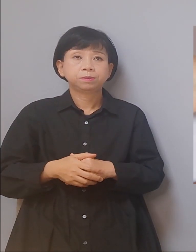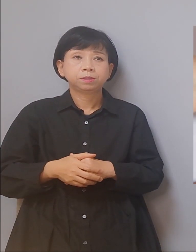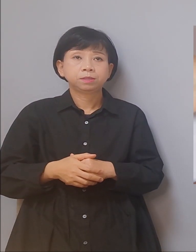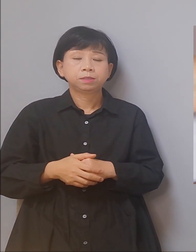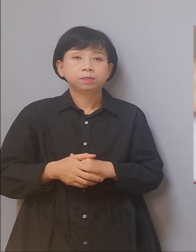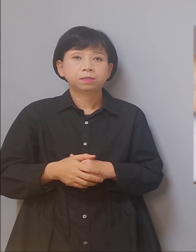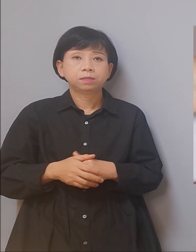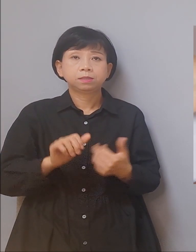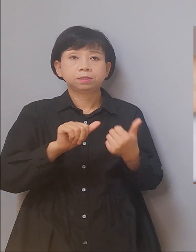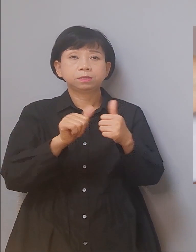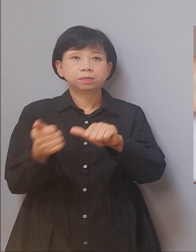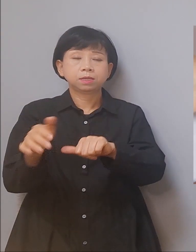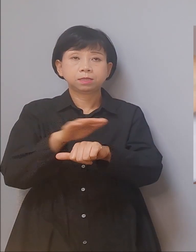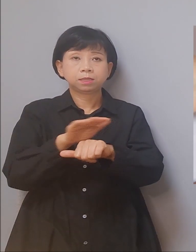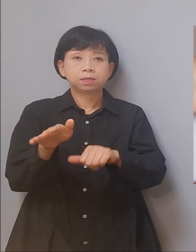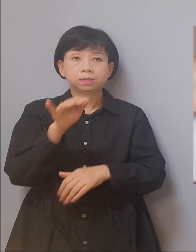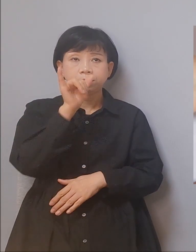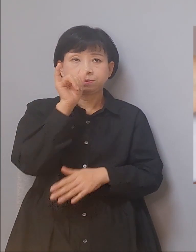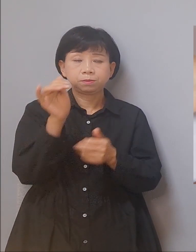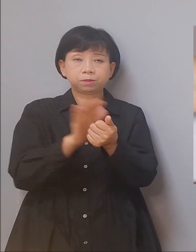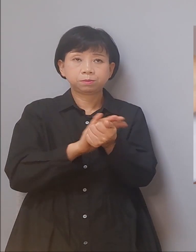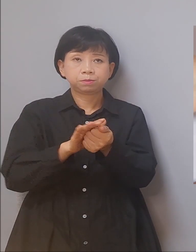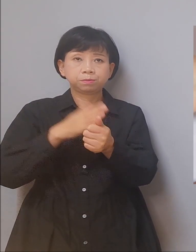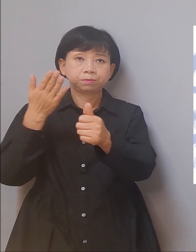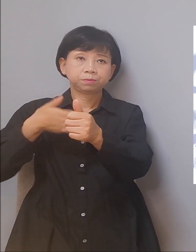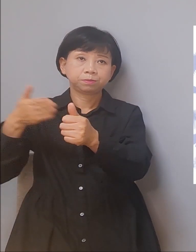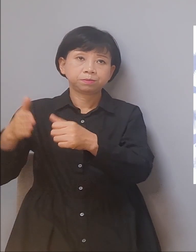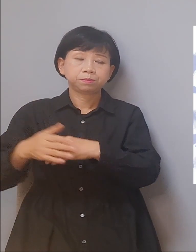장례가 있습니다. 위로 부탁드립니다.